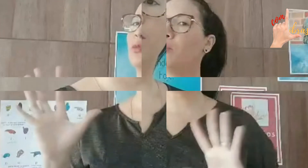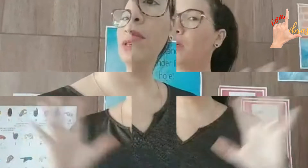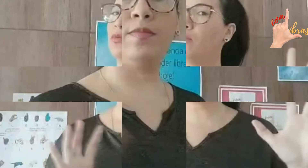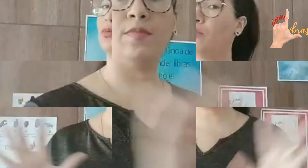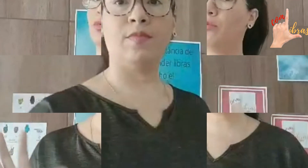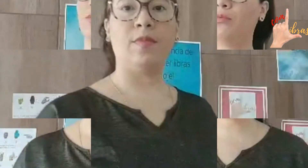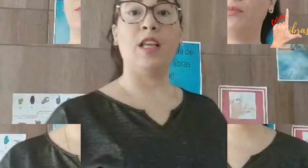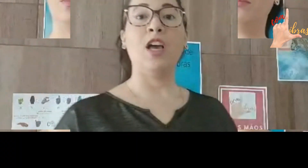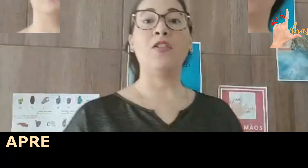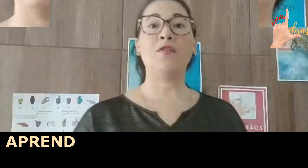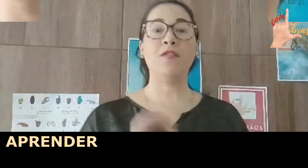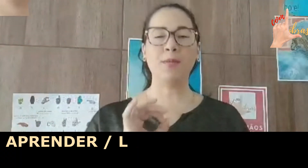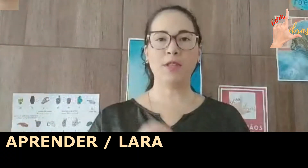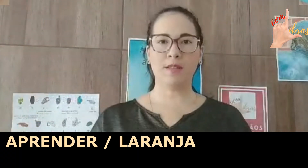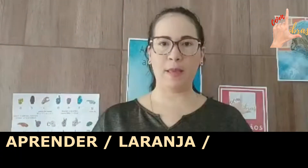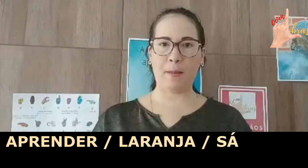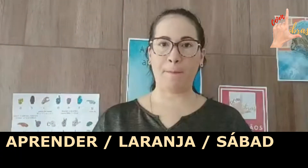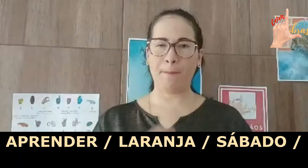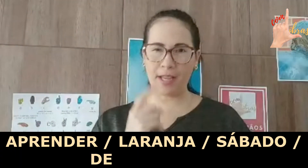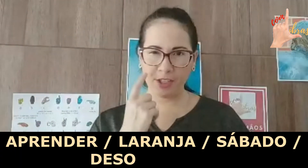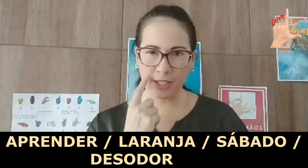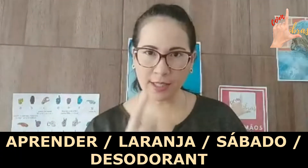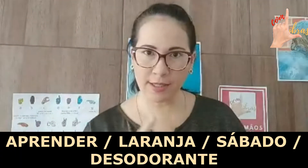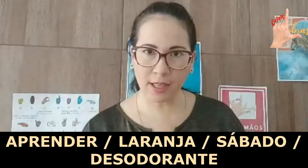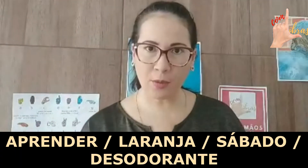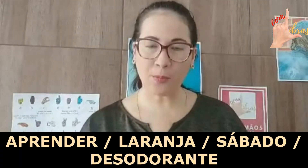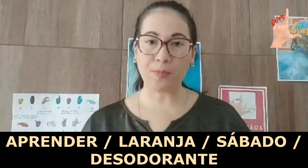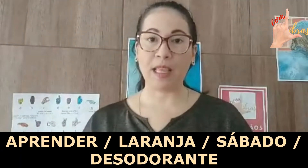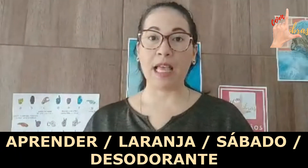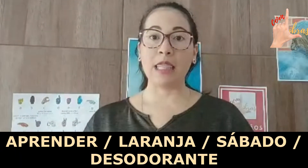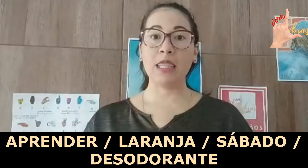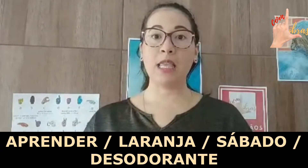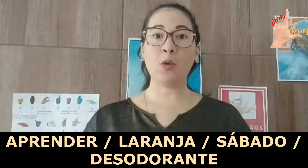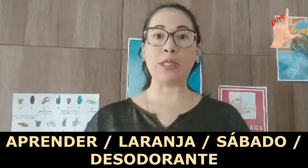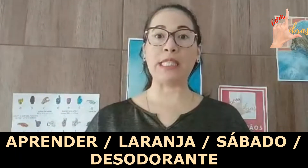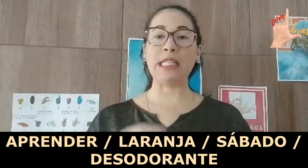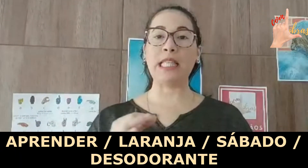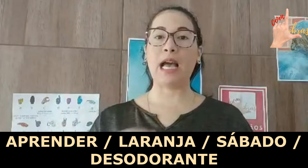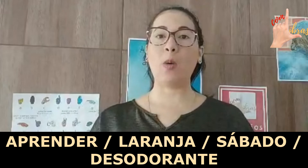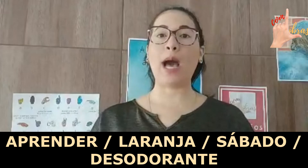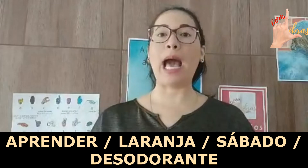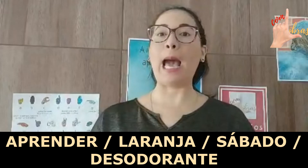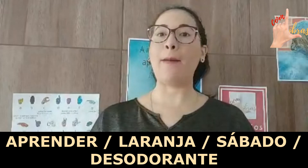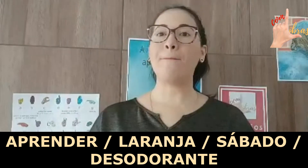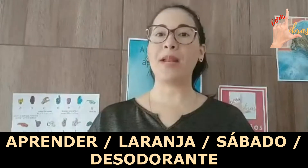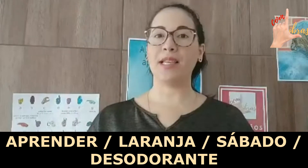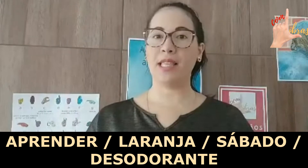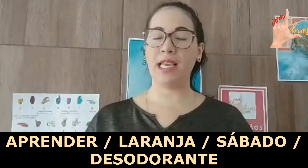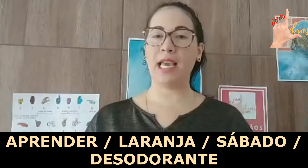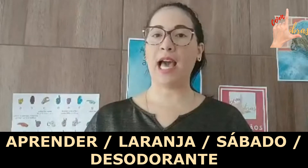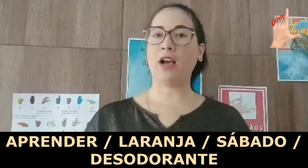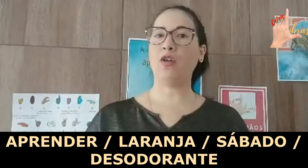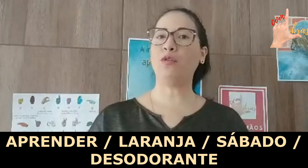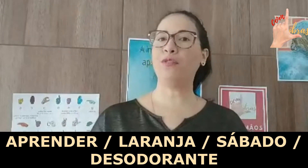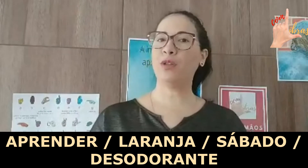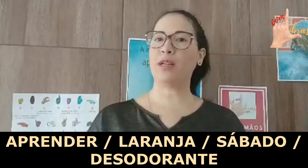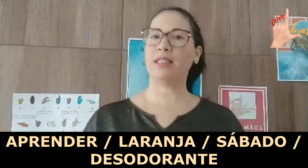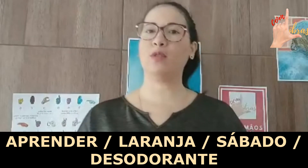mãos. Vamos ver, preste atenção. No sinal aprender, a configuração de